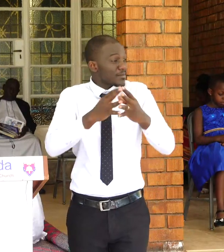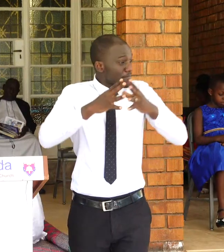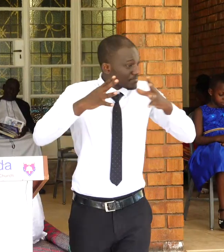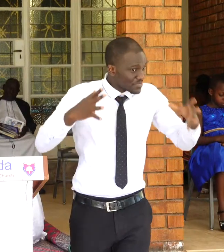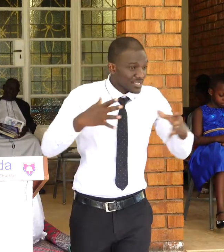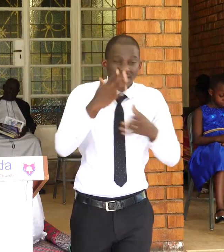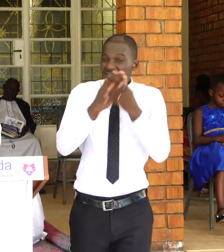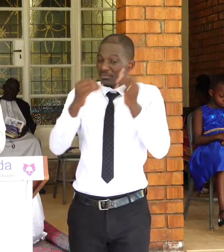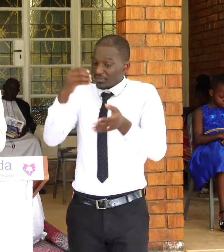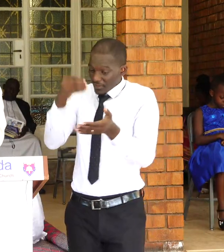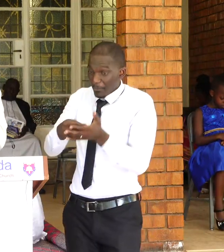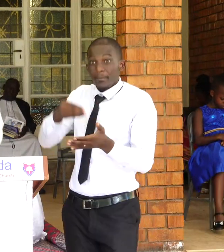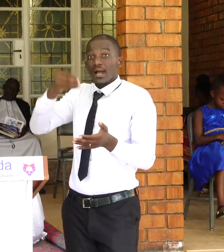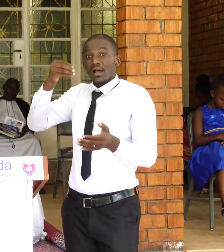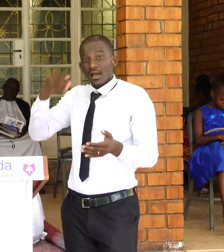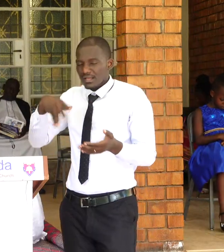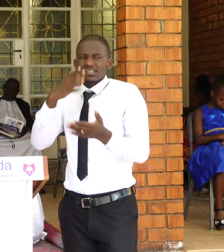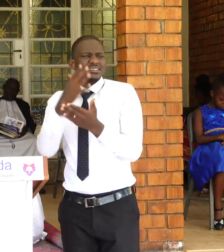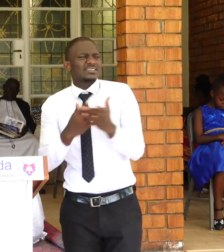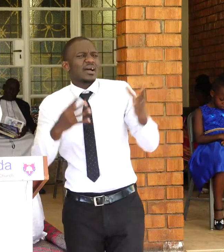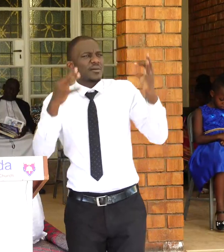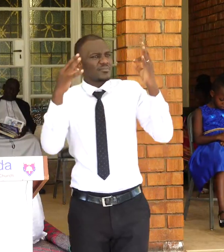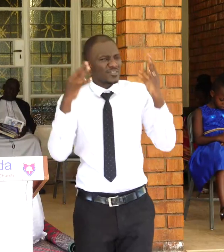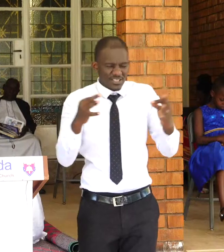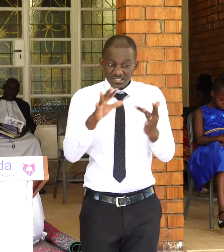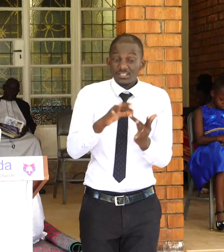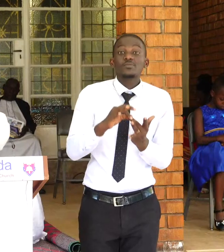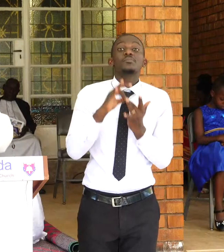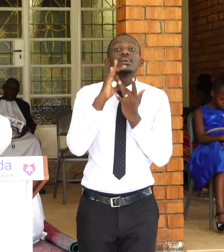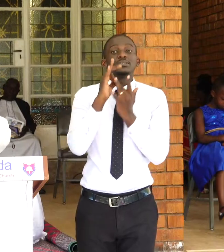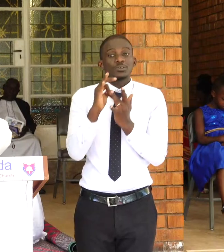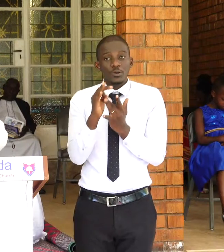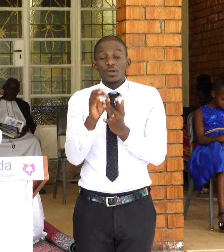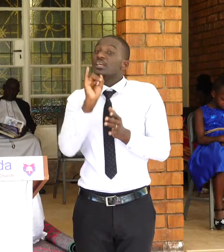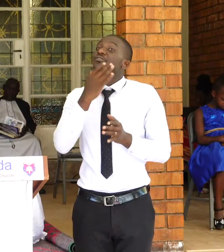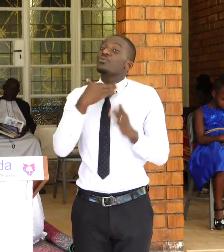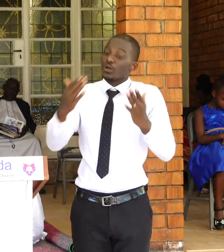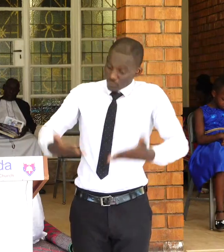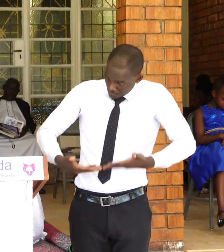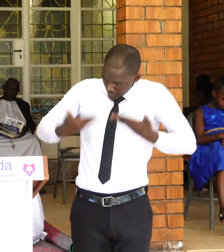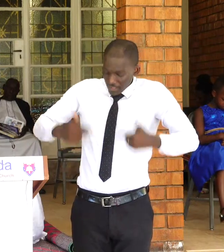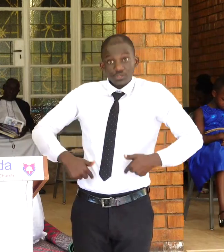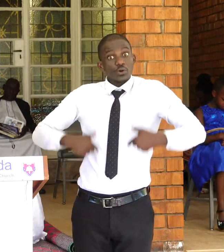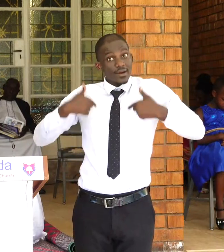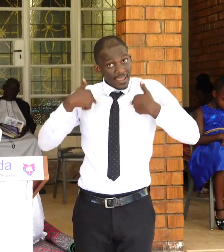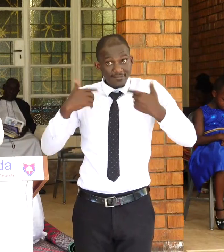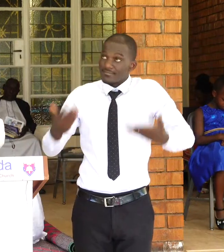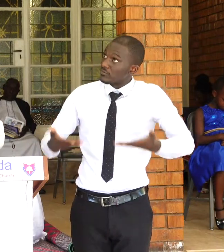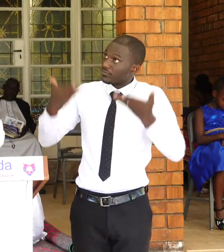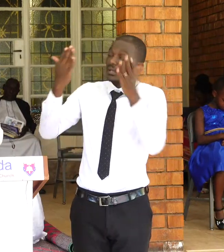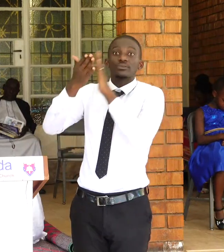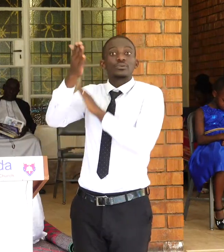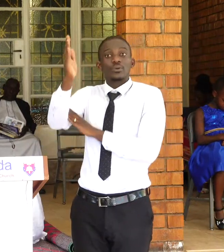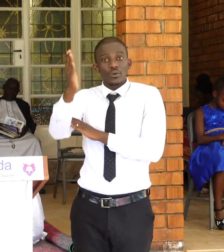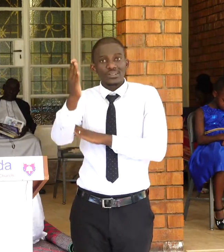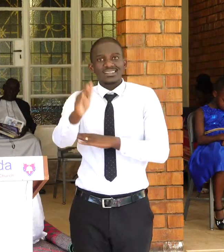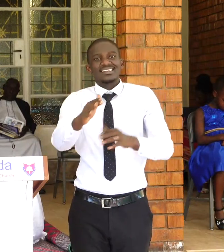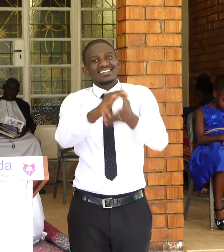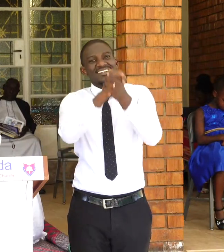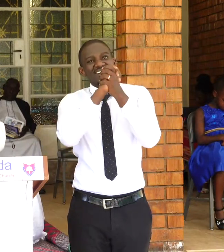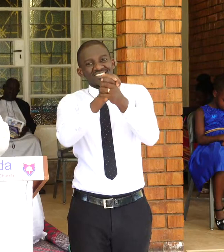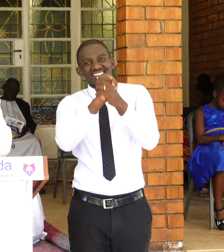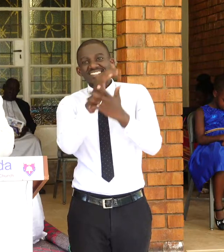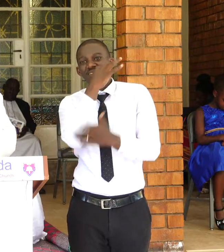ekintu eky'omuwendo ng'onaakolera Katonda ekintu eky'enjawulo ng'onaawaayo obulamu bwo mu kisiibo kyo kino nkutumiddeko